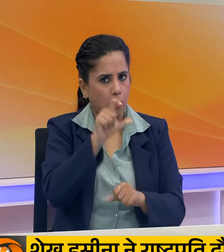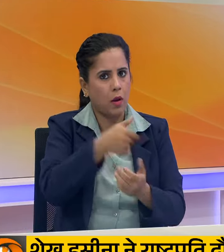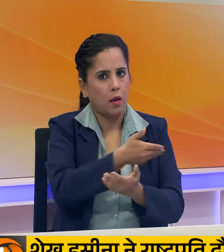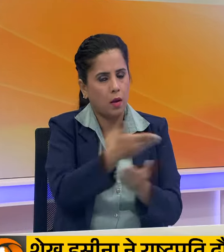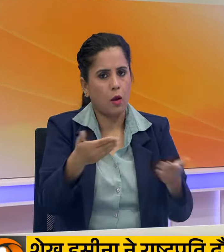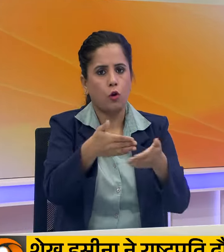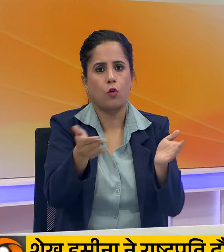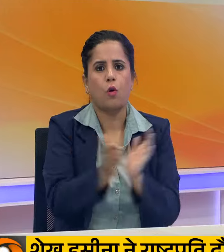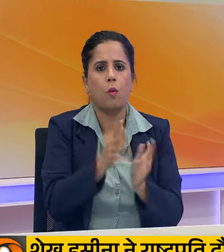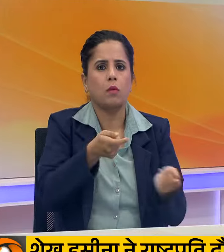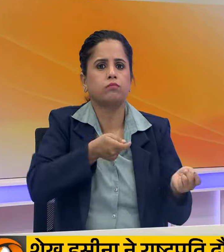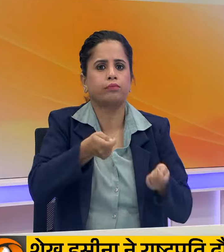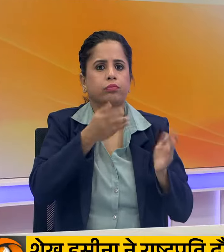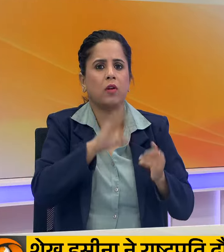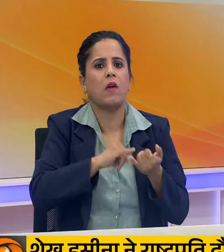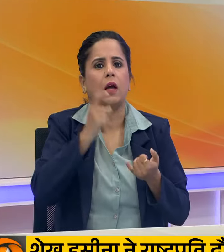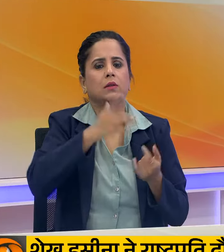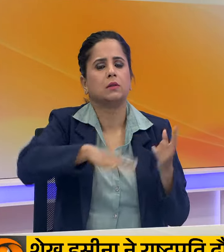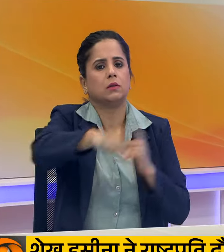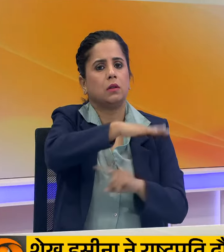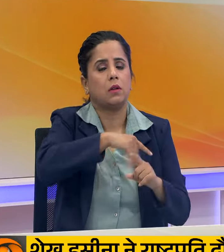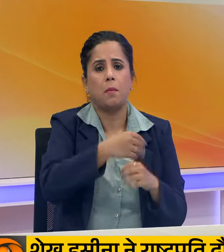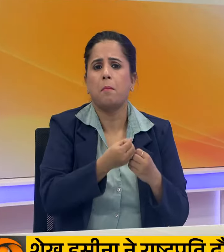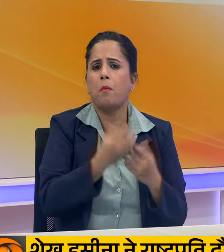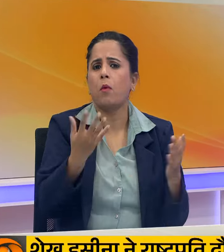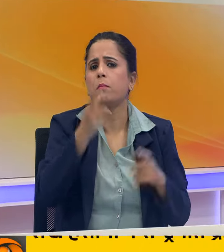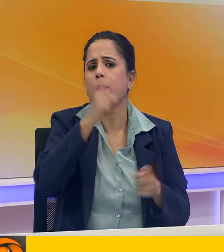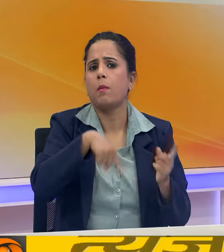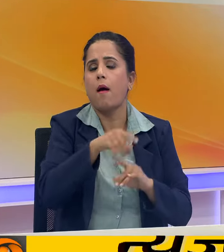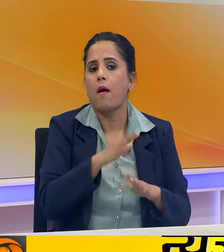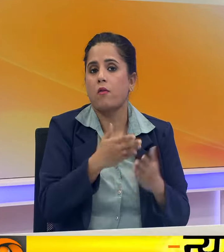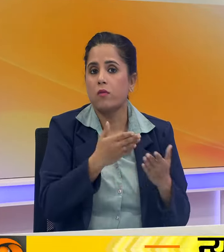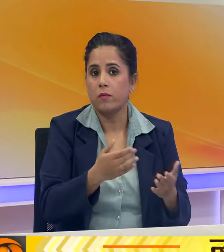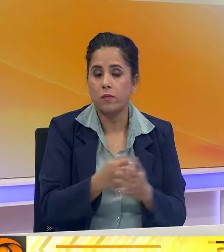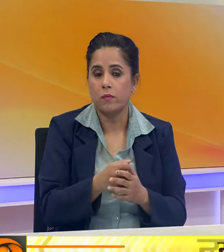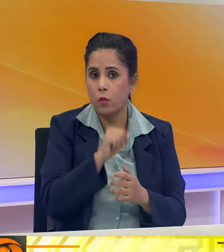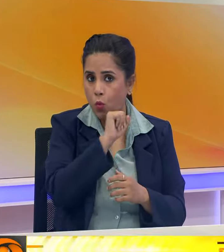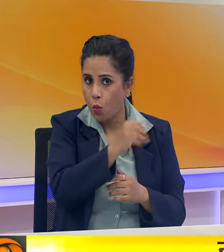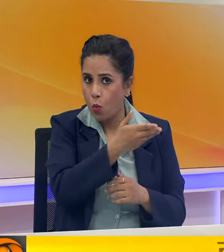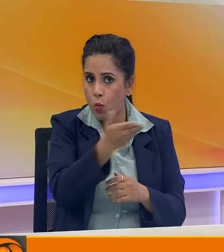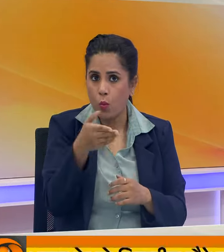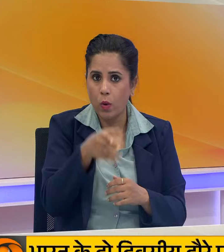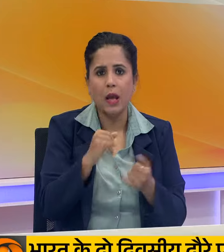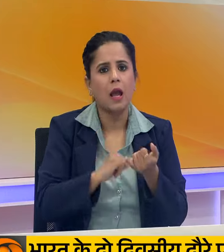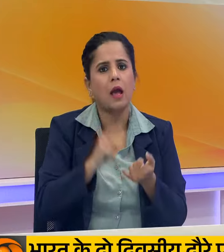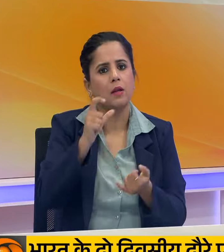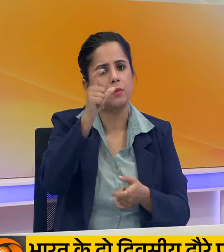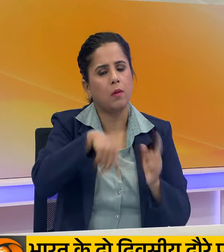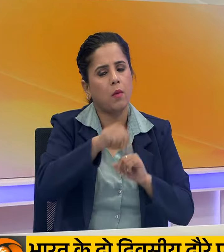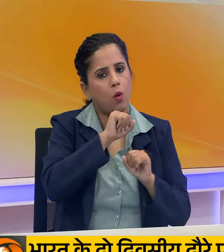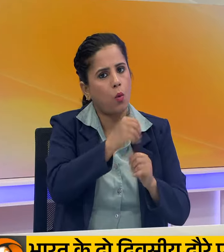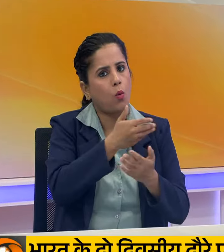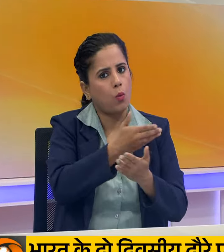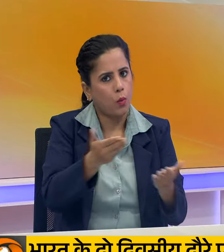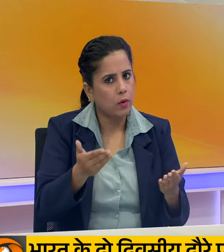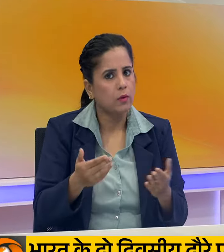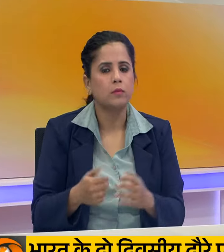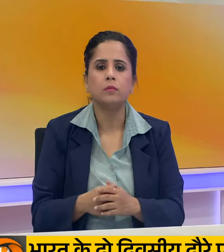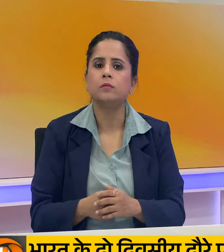समुदाय डोमिनेटेड इलाका है तो ज्यादातर जो लोग थे वहां के वह अनुसूचित जाति से आने वाले लोग